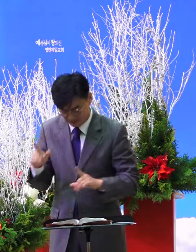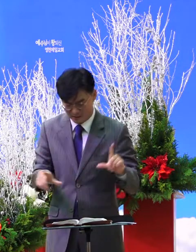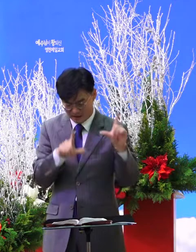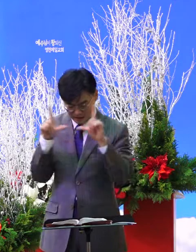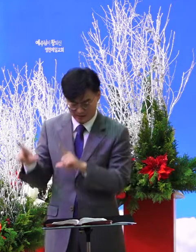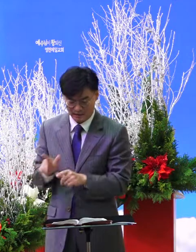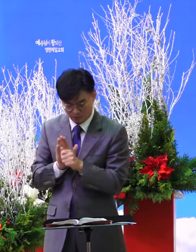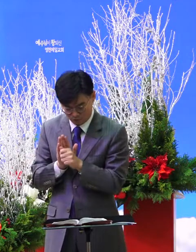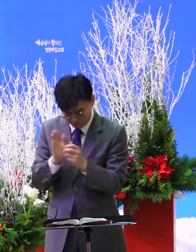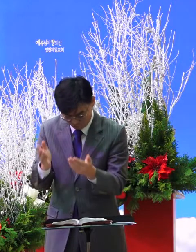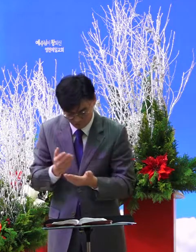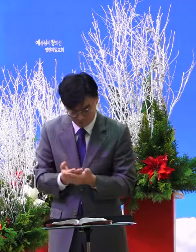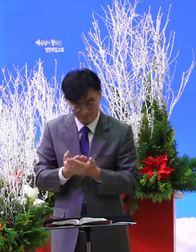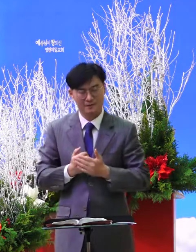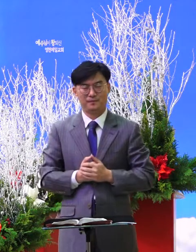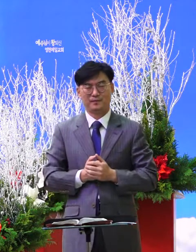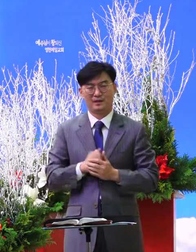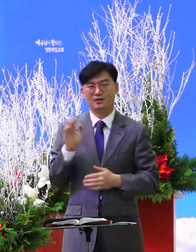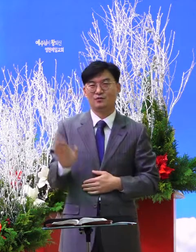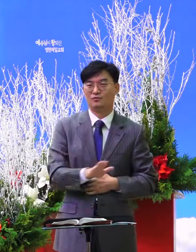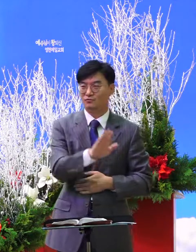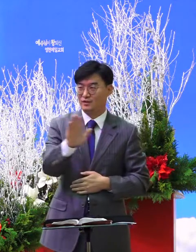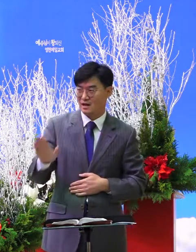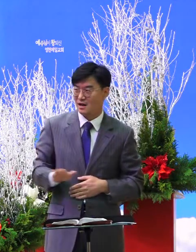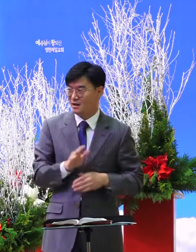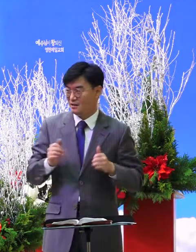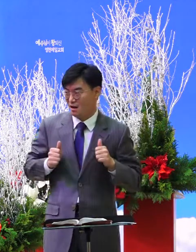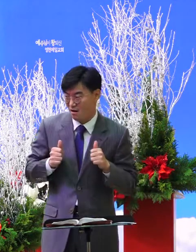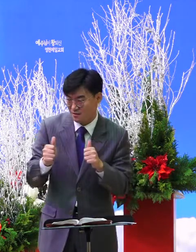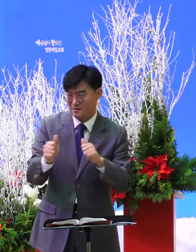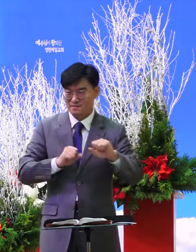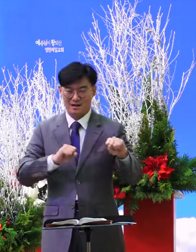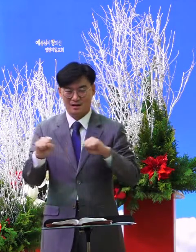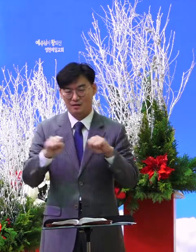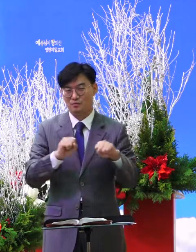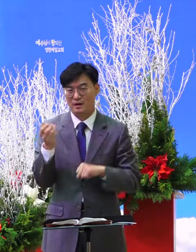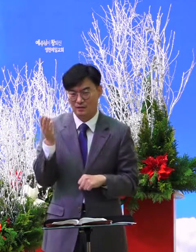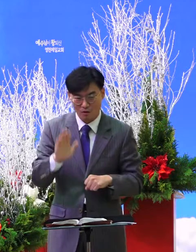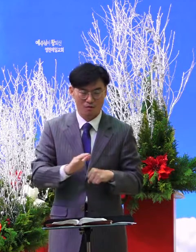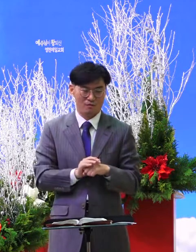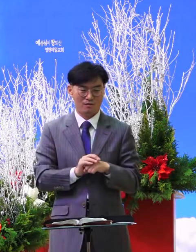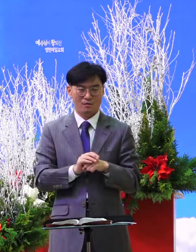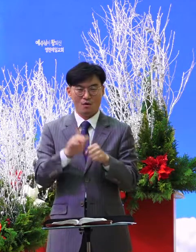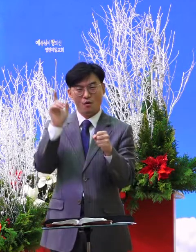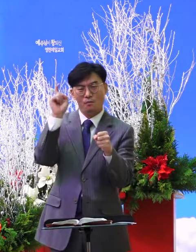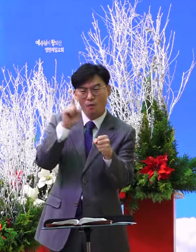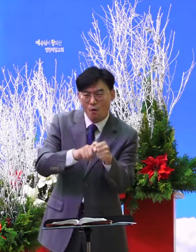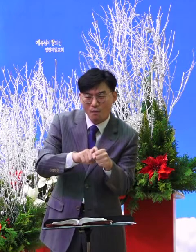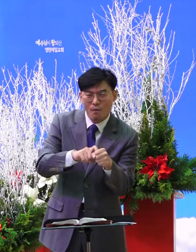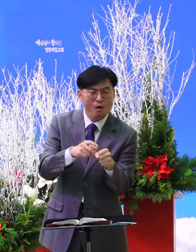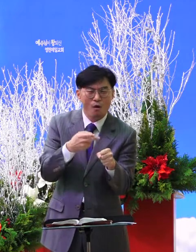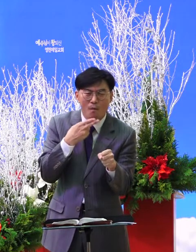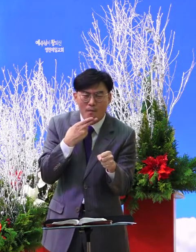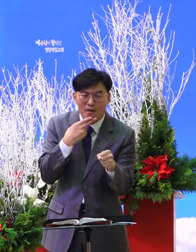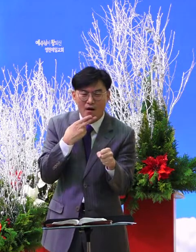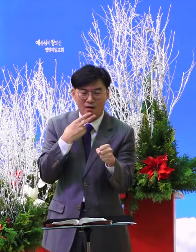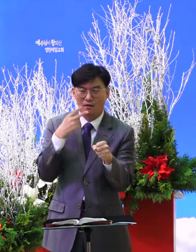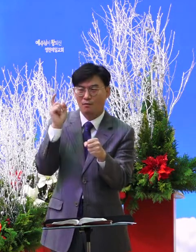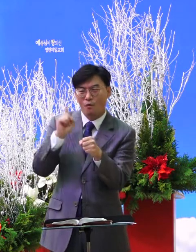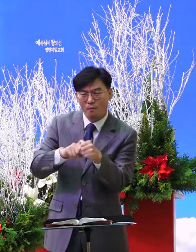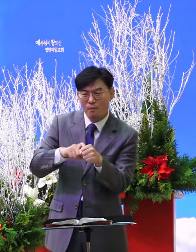주시옵소서. 우리가 아무리 열심히 달려갈지라도 목표가 잘못 설정되어 있으면